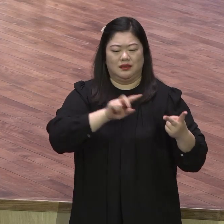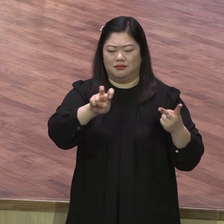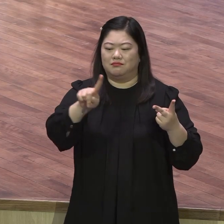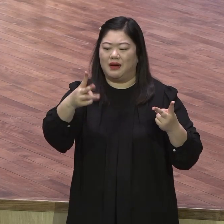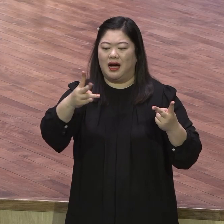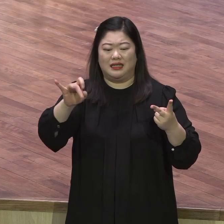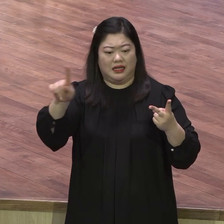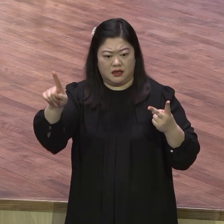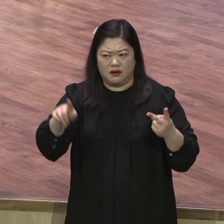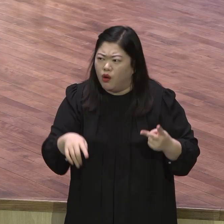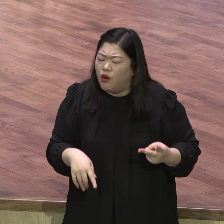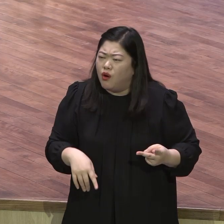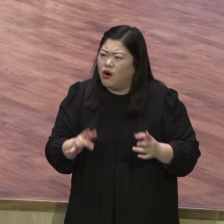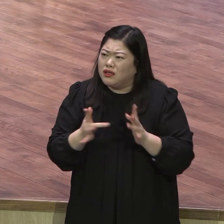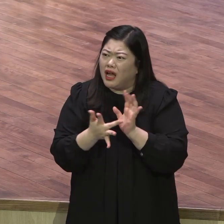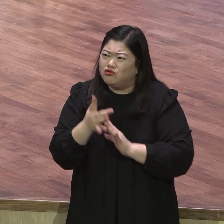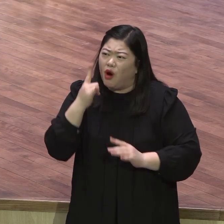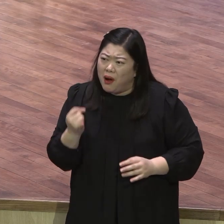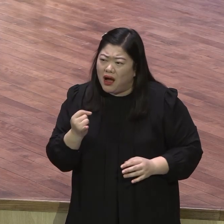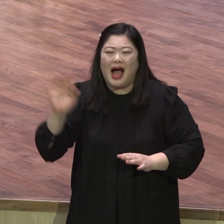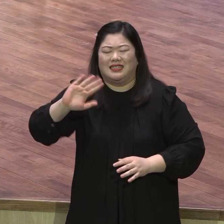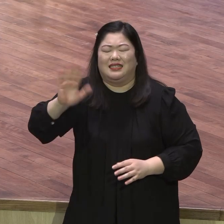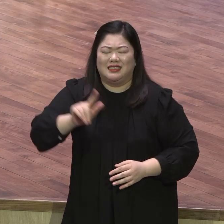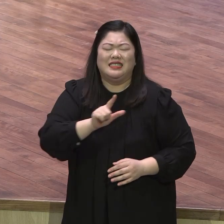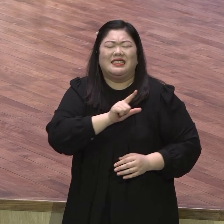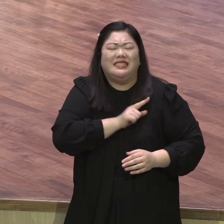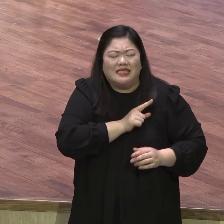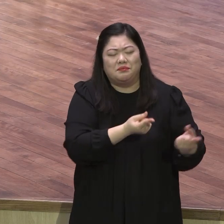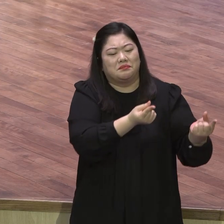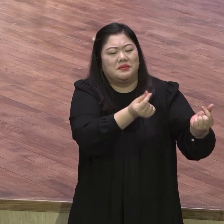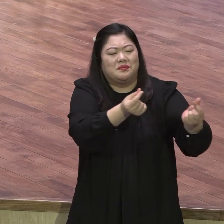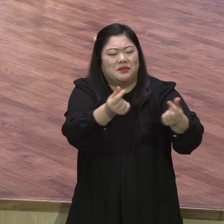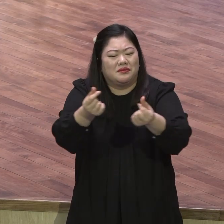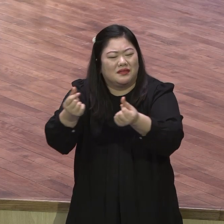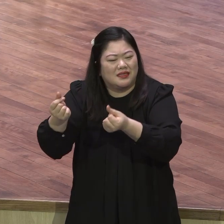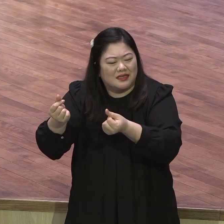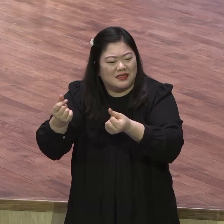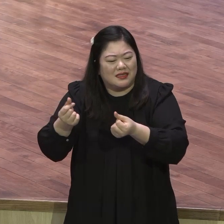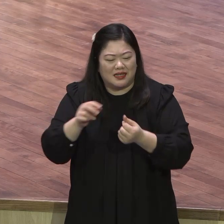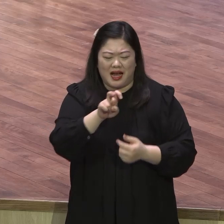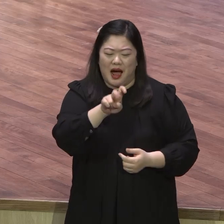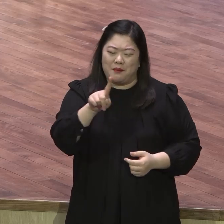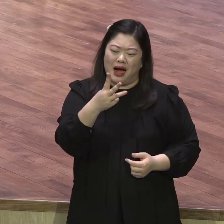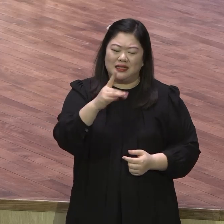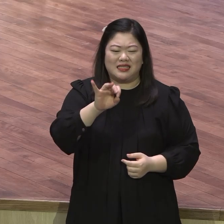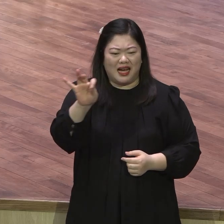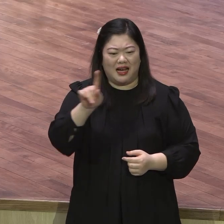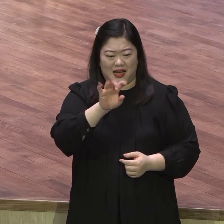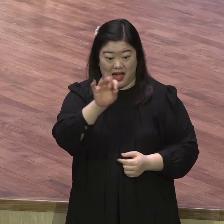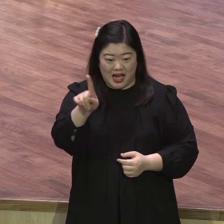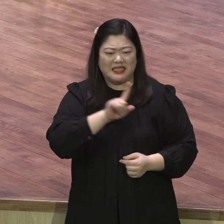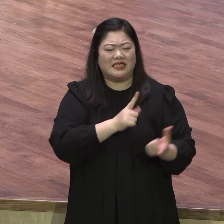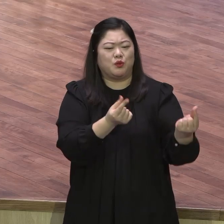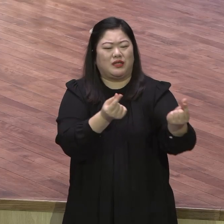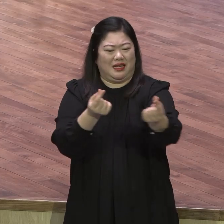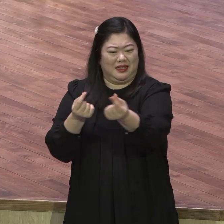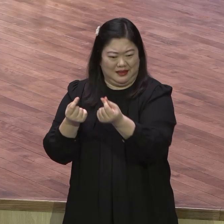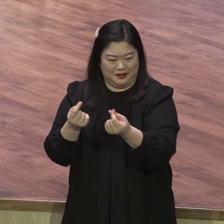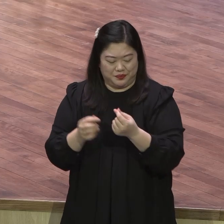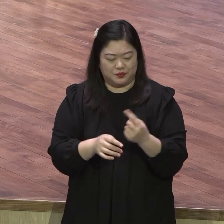예수님 어머니도 마리아죠. 그런데 마리아라는 이름이 그때는 많았던가 봐요. 막달라 마리아와 다른 마리아